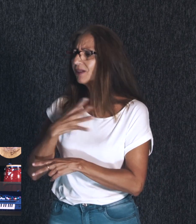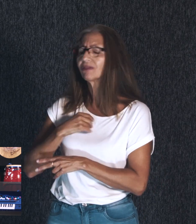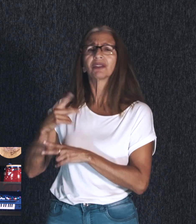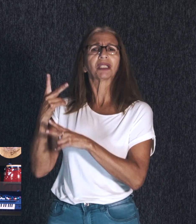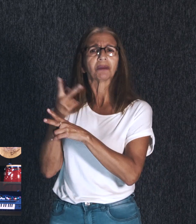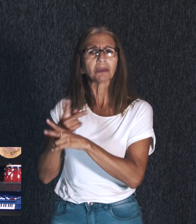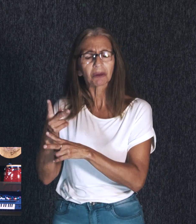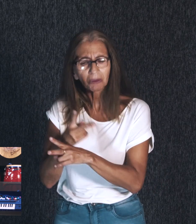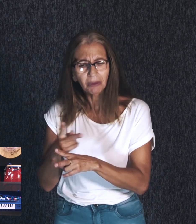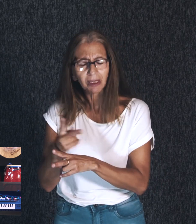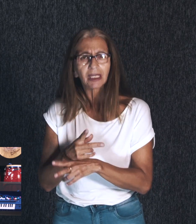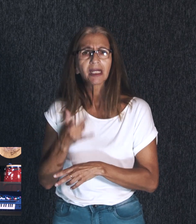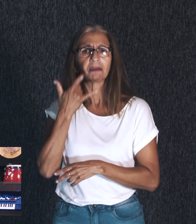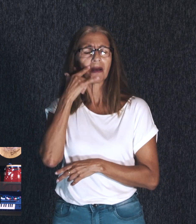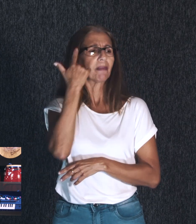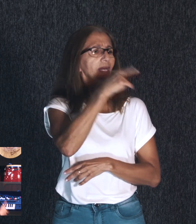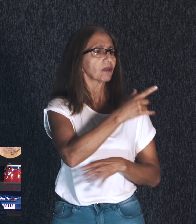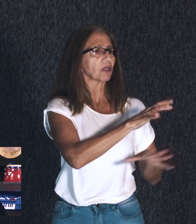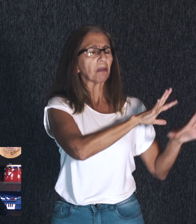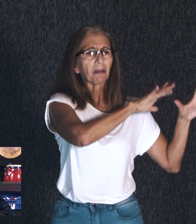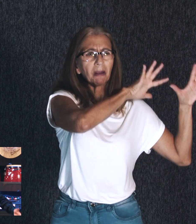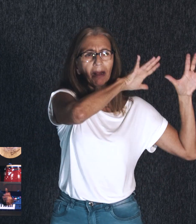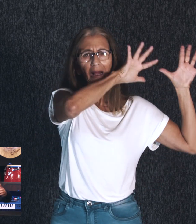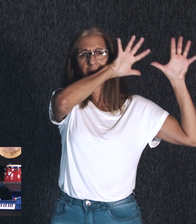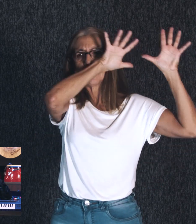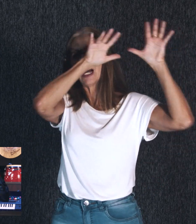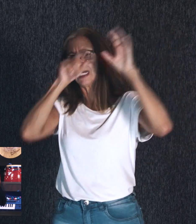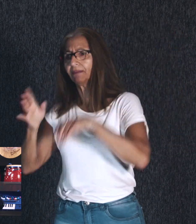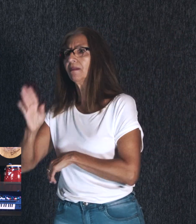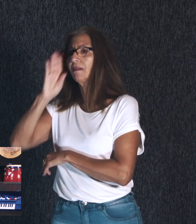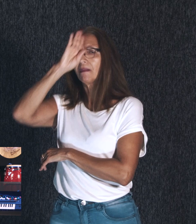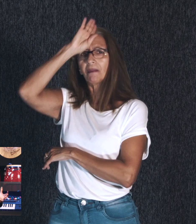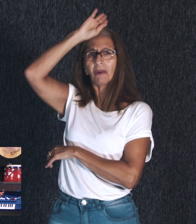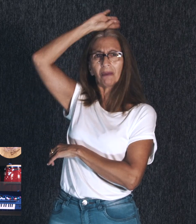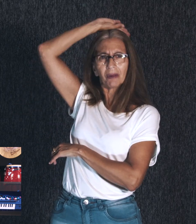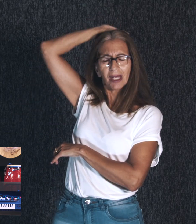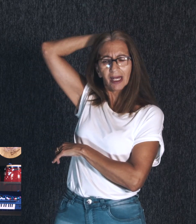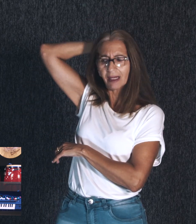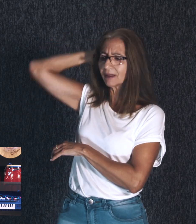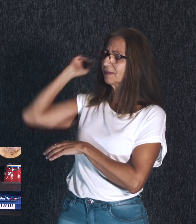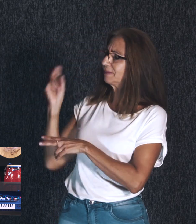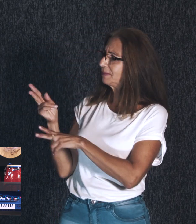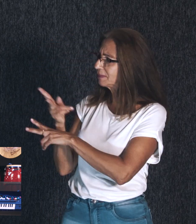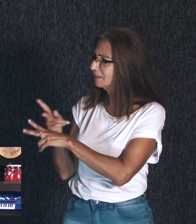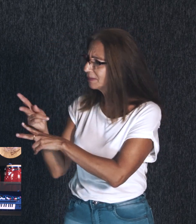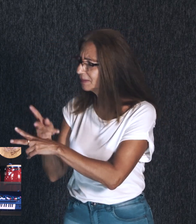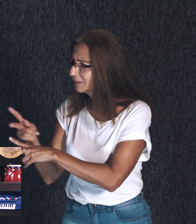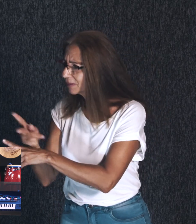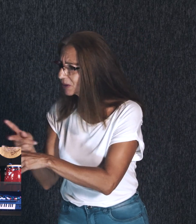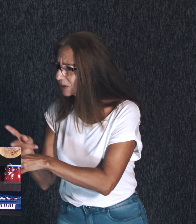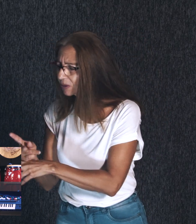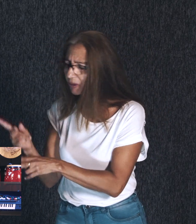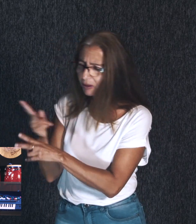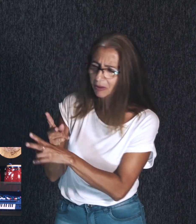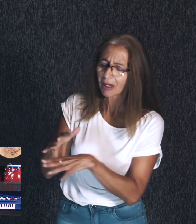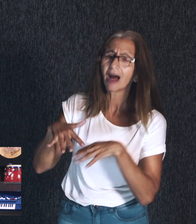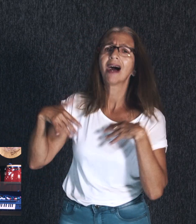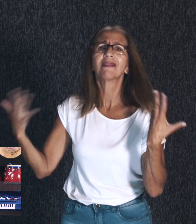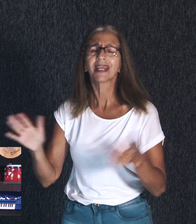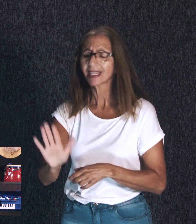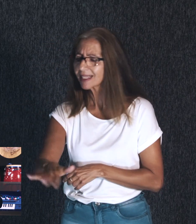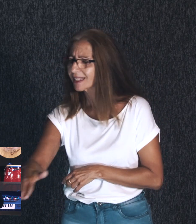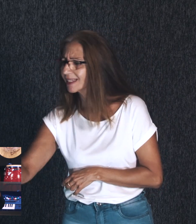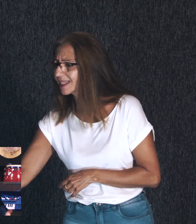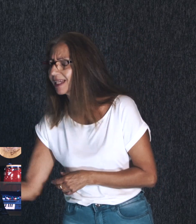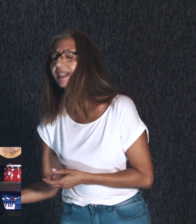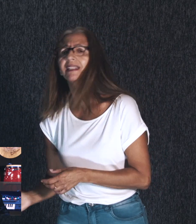não encontravam. Depois vieram os bombeiros e mais pessoas se juntando para tentar encontrar aquelas crianças,